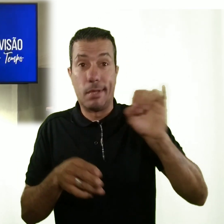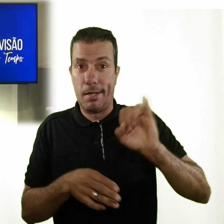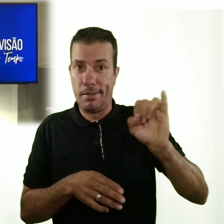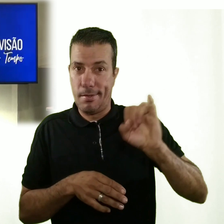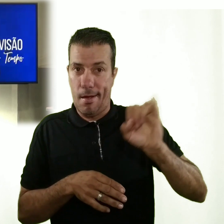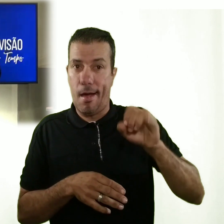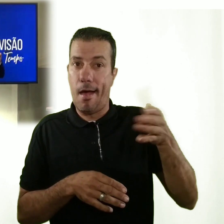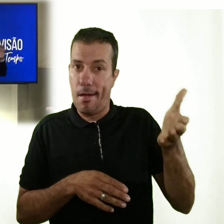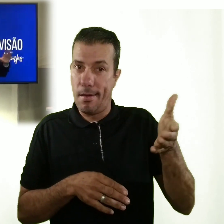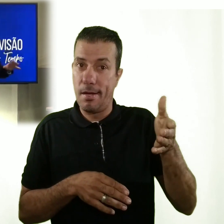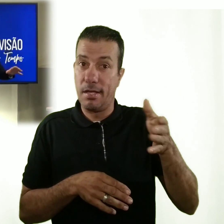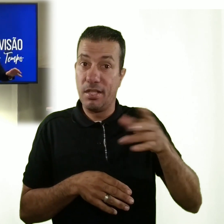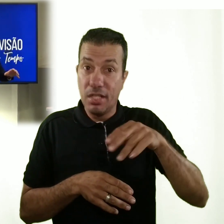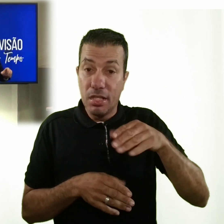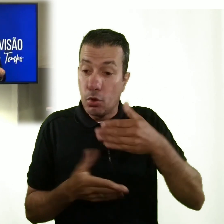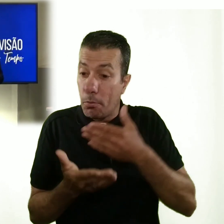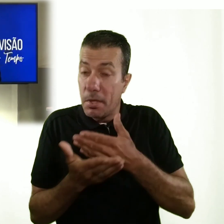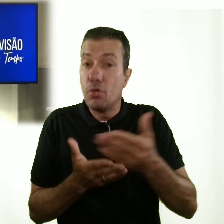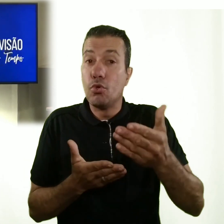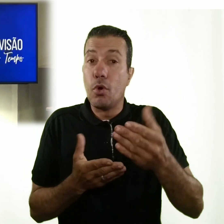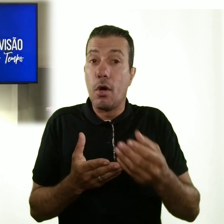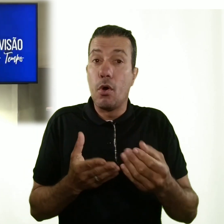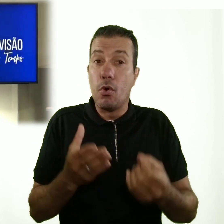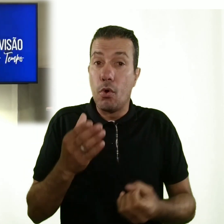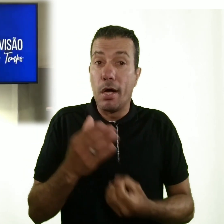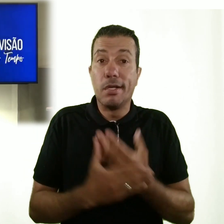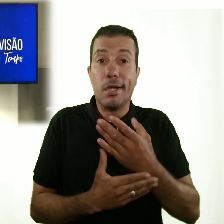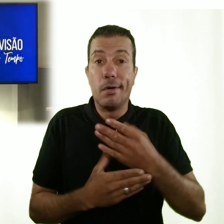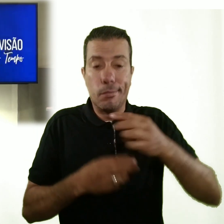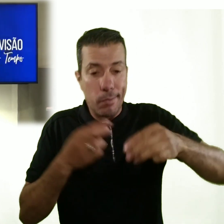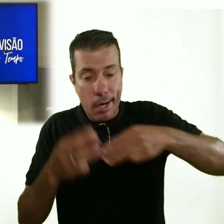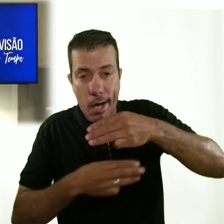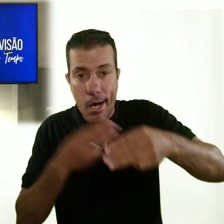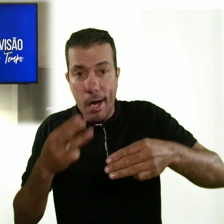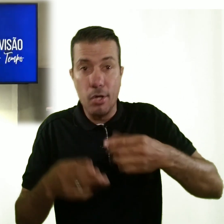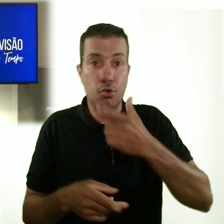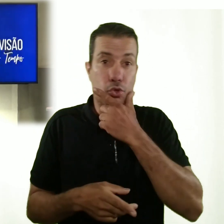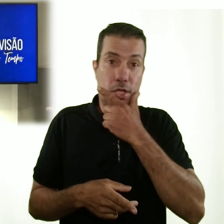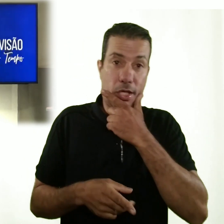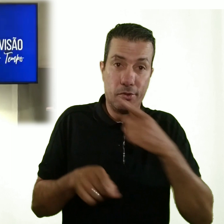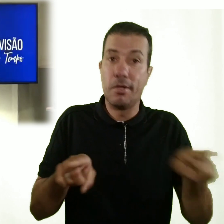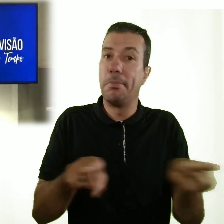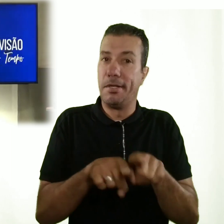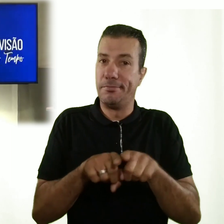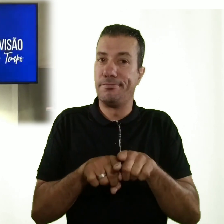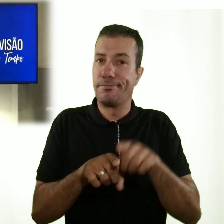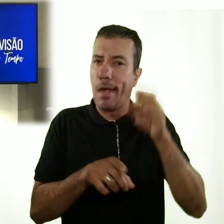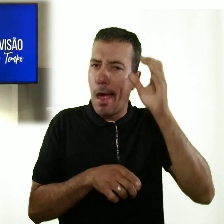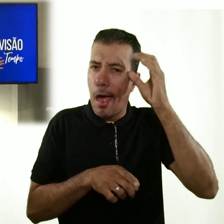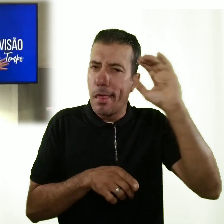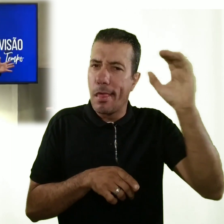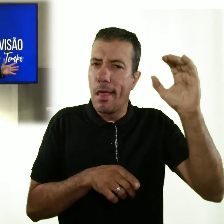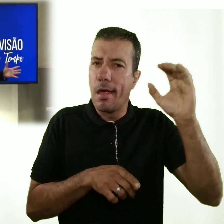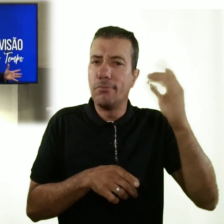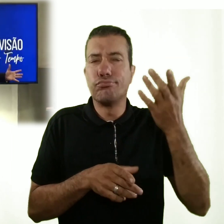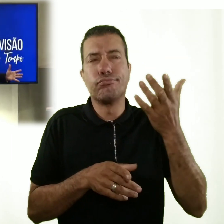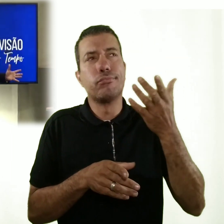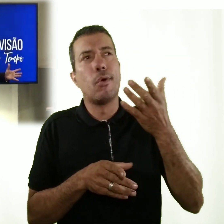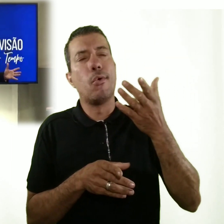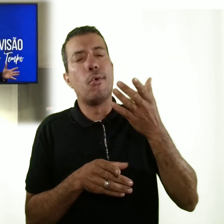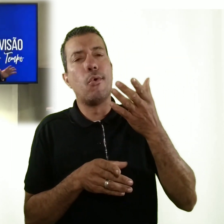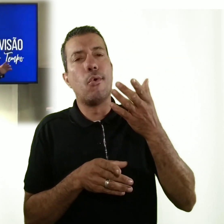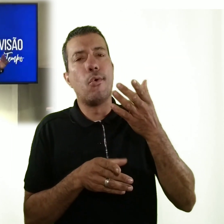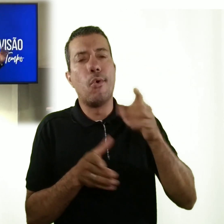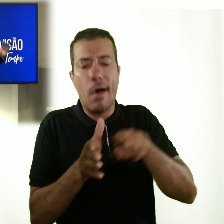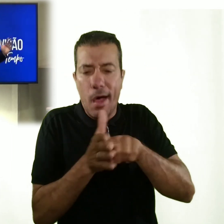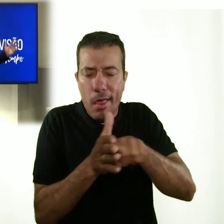certo? E pôs também o queijo. Ora, a ciência de hoje não é a mesma ciência de 20